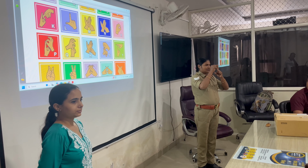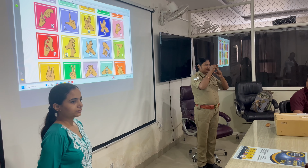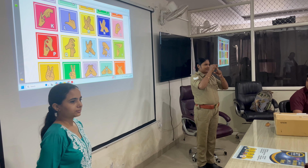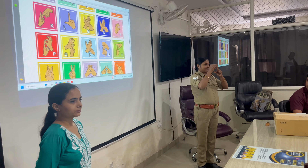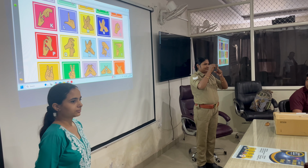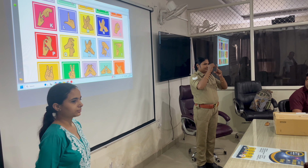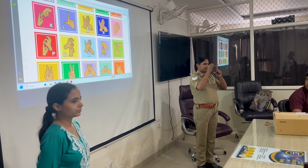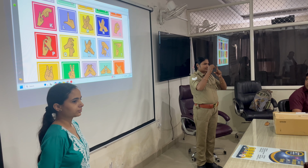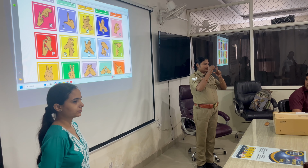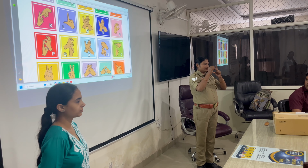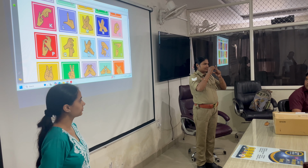क्यों